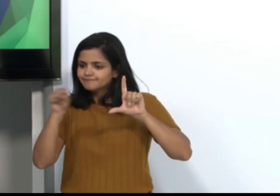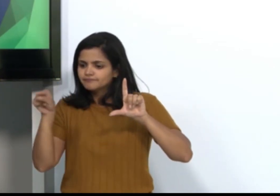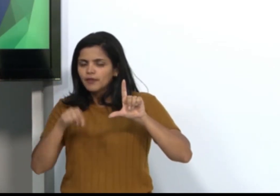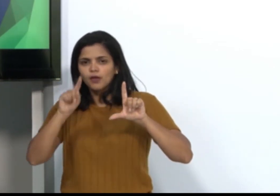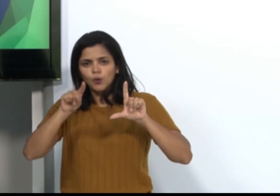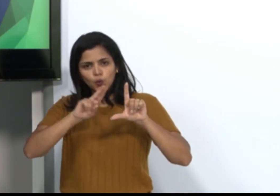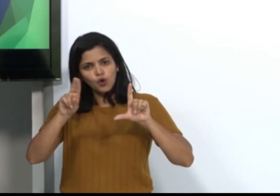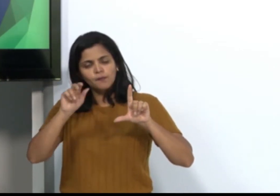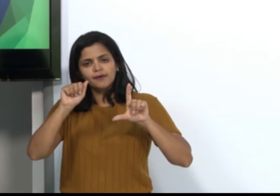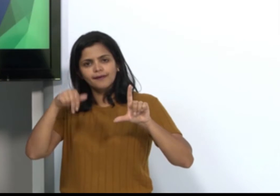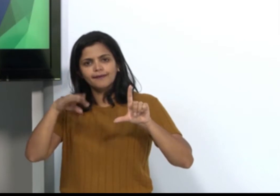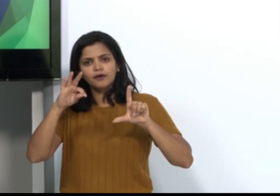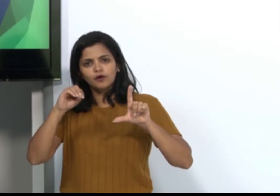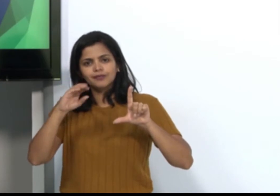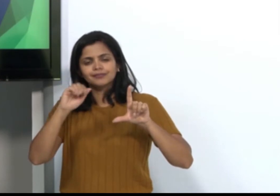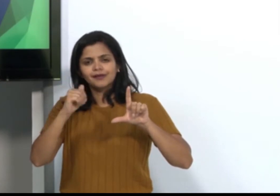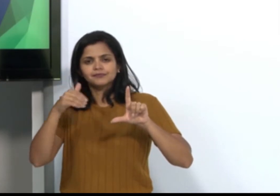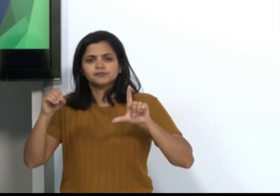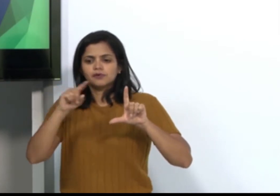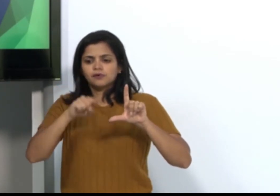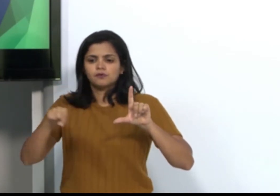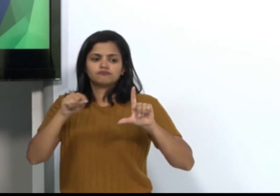Então, como utilizar esse programa do ELAN,